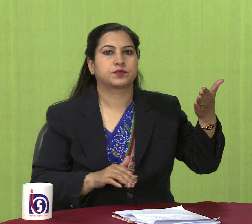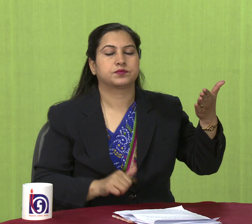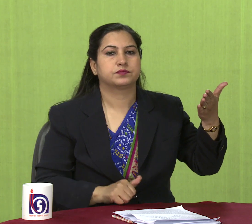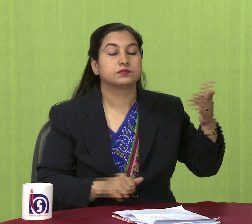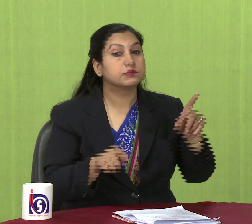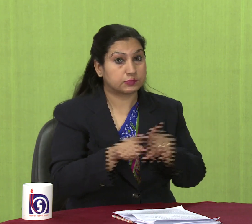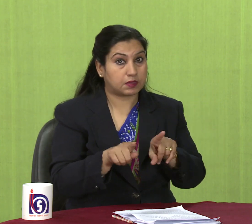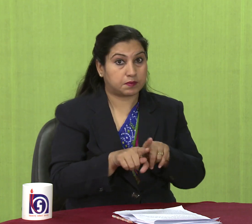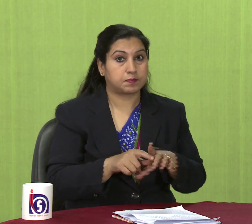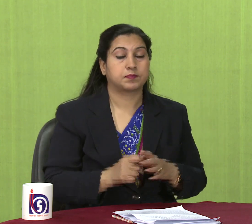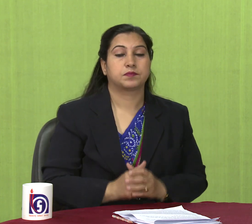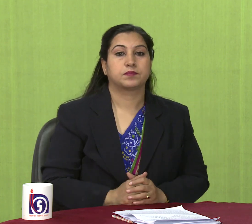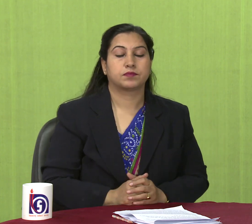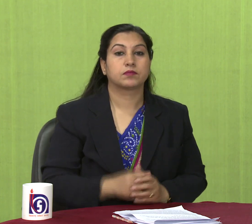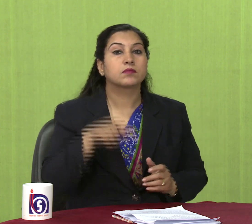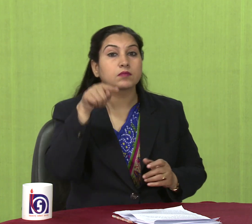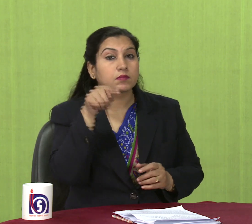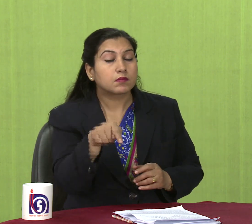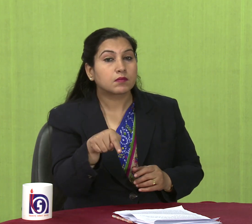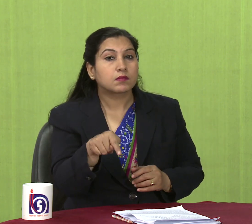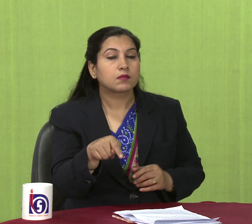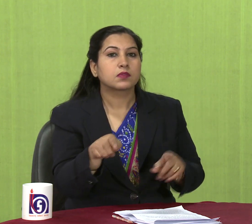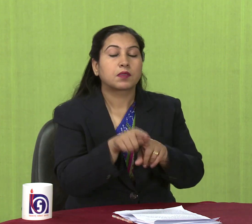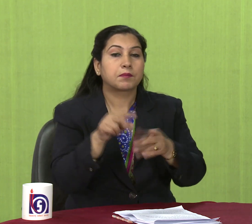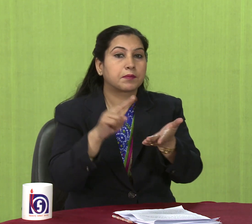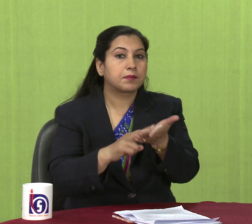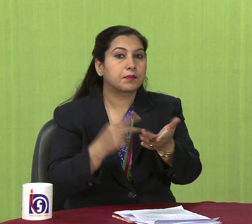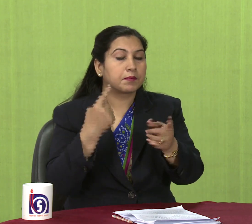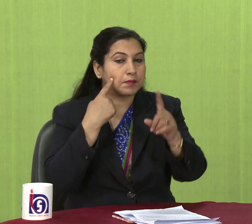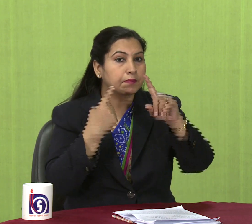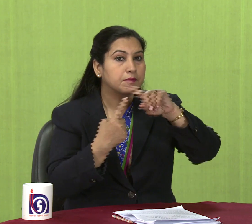साथ ही यह एक नीतिगत संकेत भी है